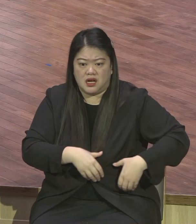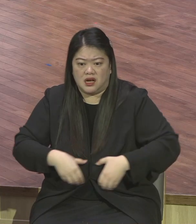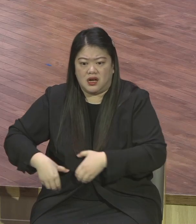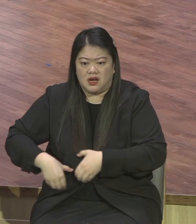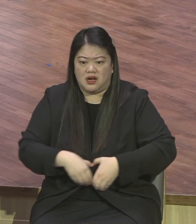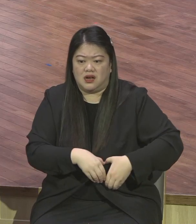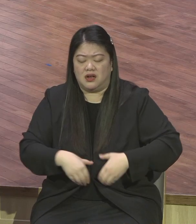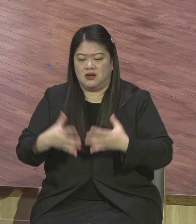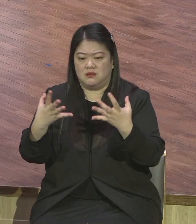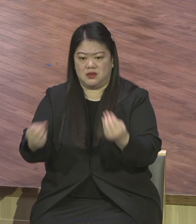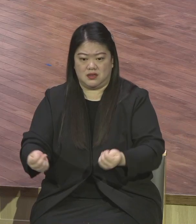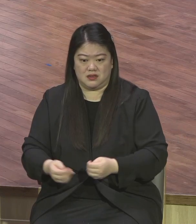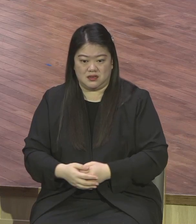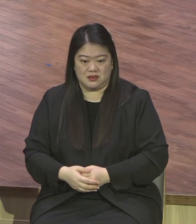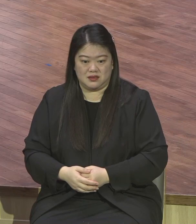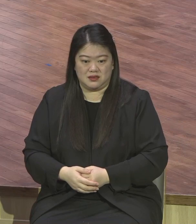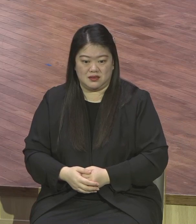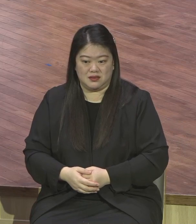삶이 뭐냐?